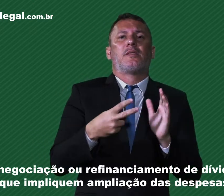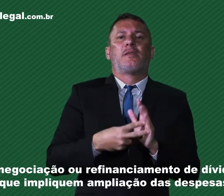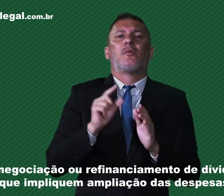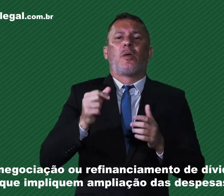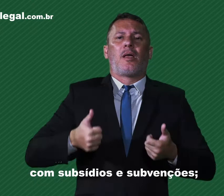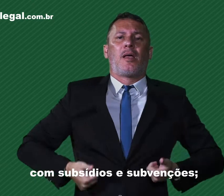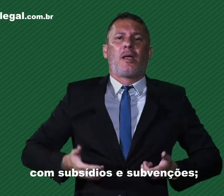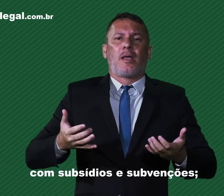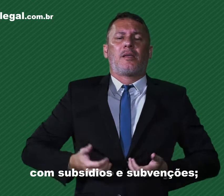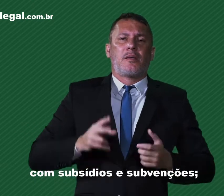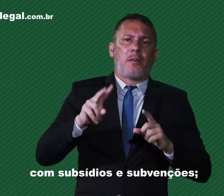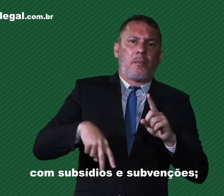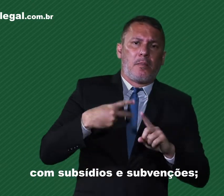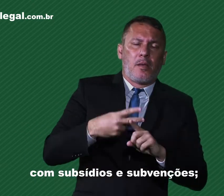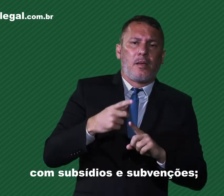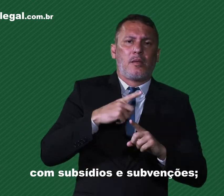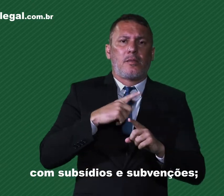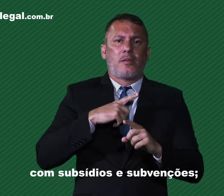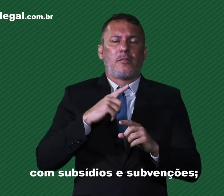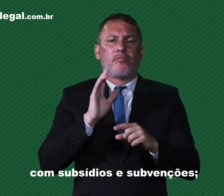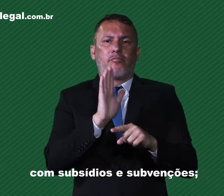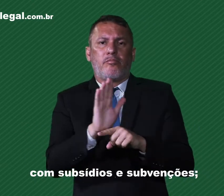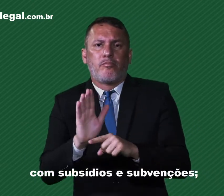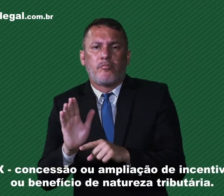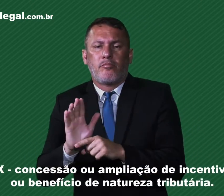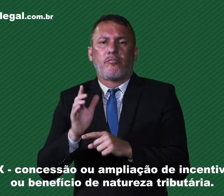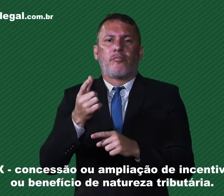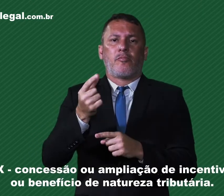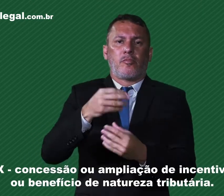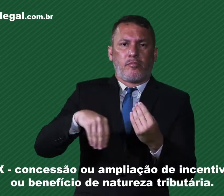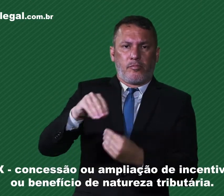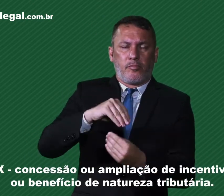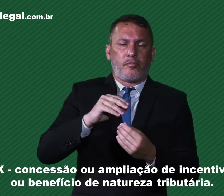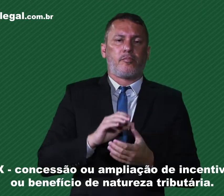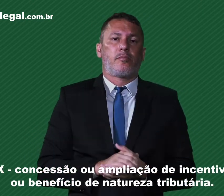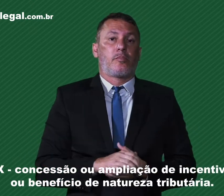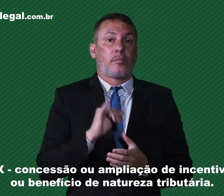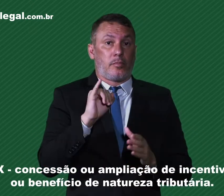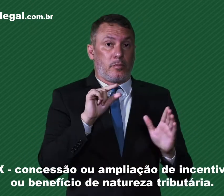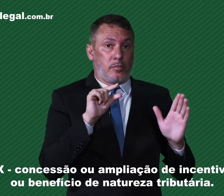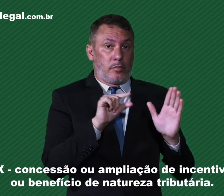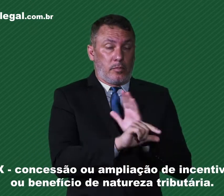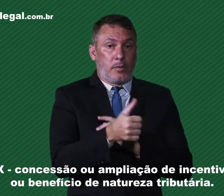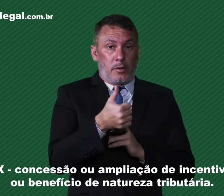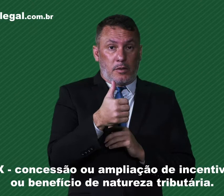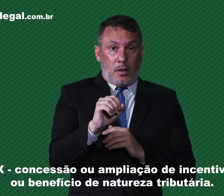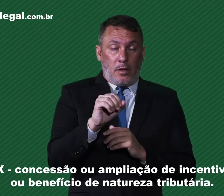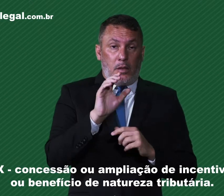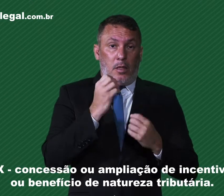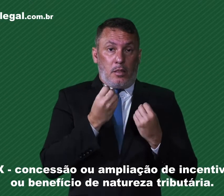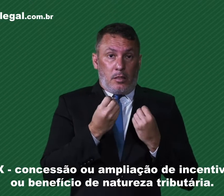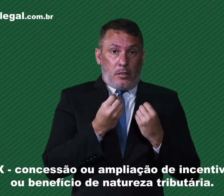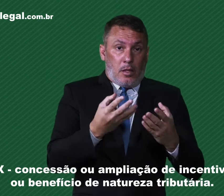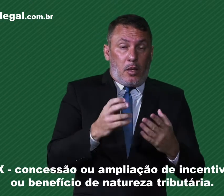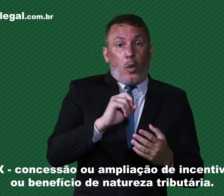despesas com subsídios e subvenções inciso 10 concessão ou ampliação de incentivo